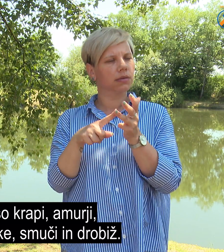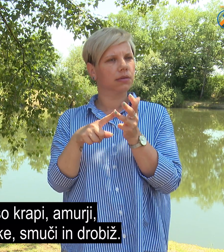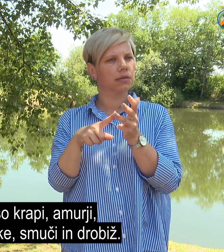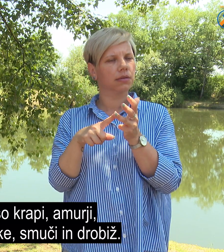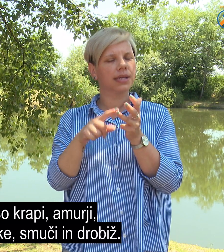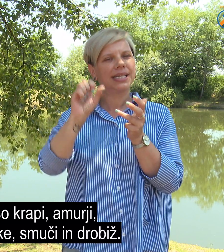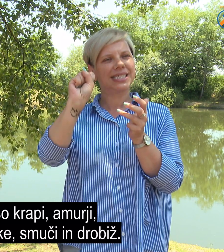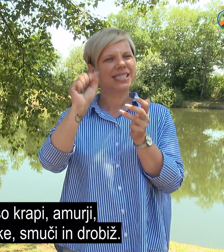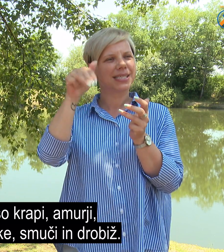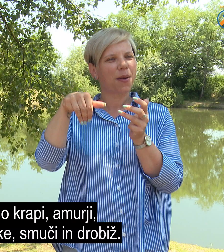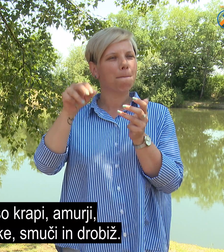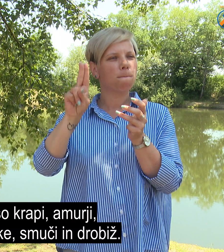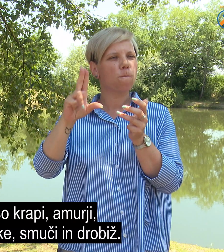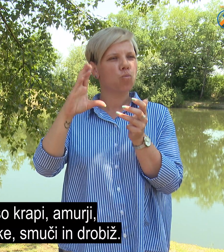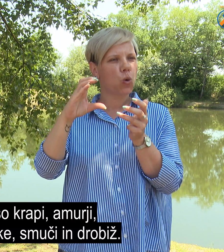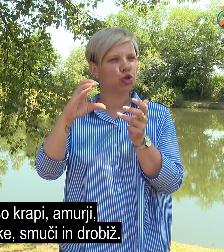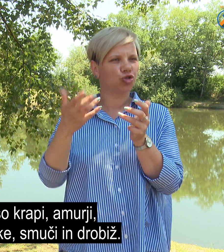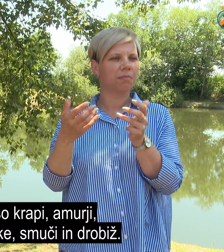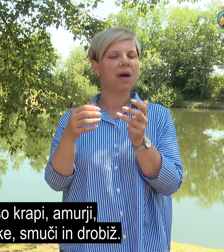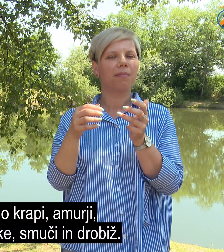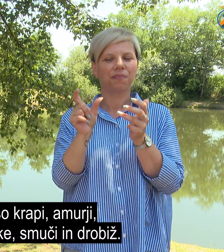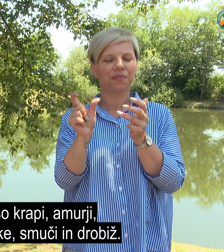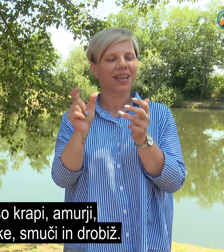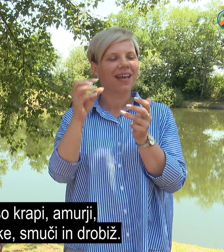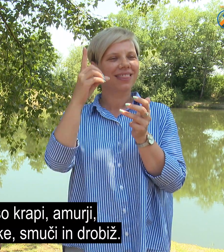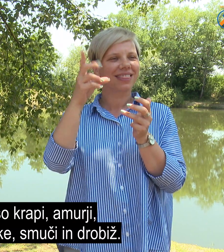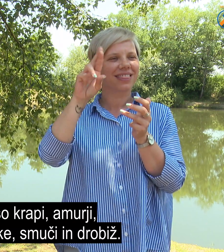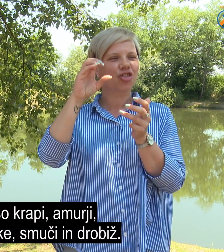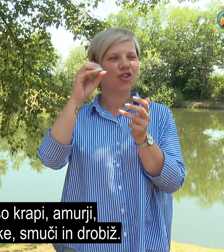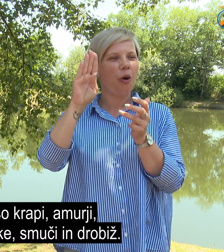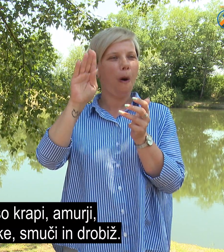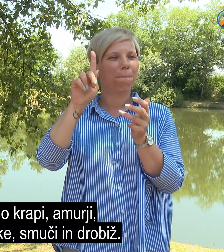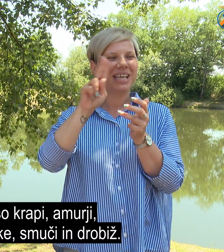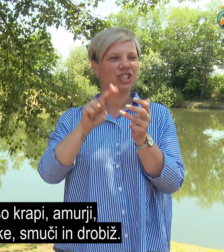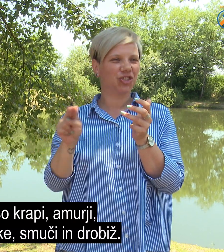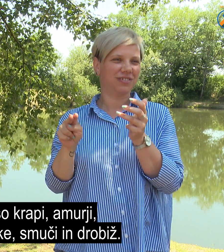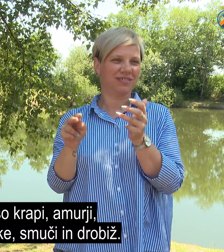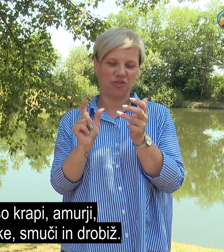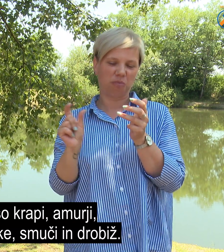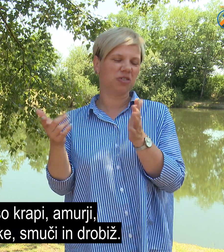smuč, pa drobiž, rdeč oker, rdečo perke, ploščiči.